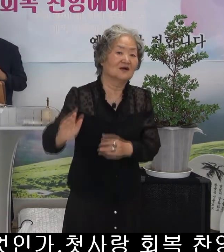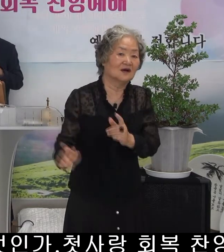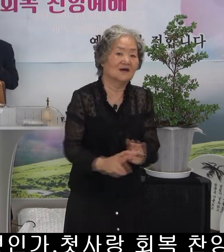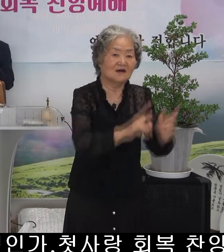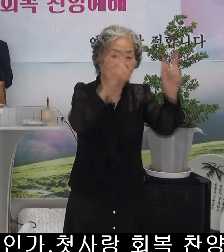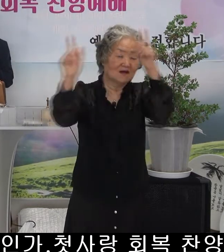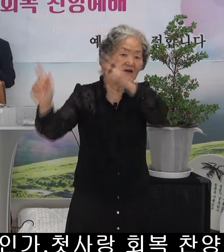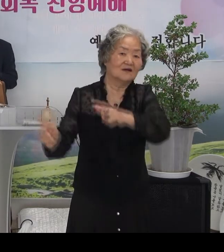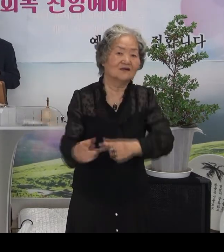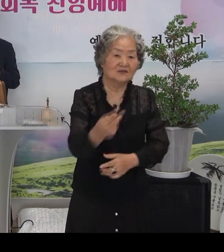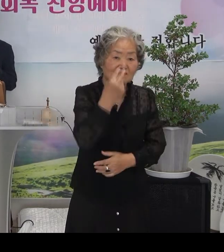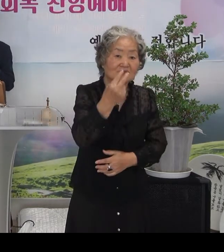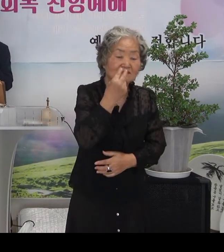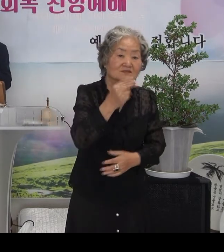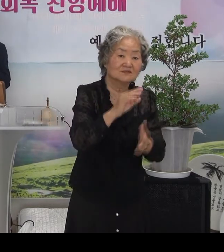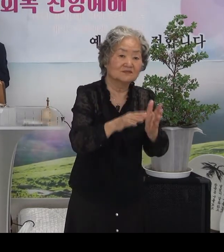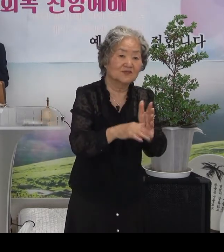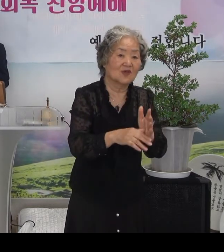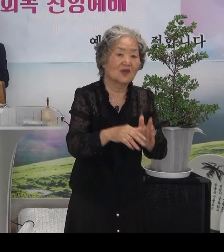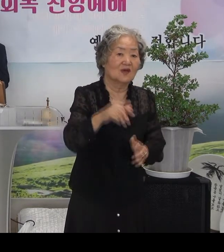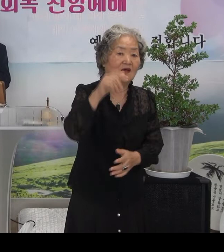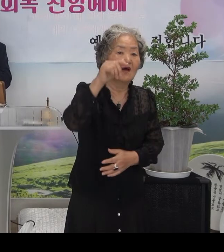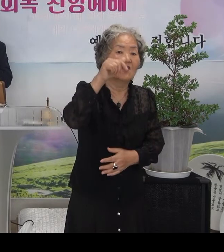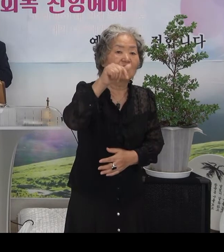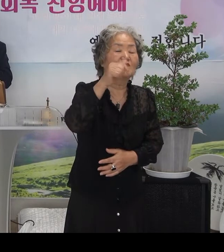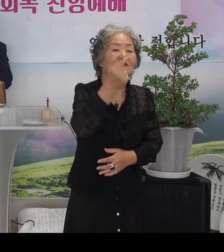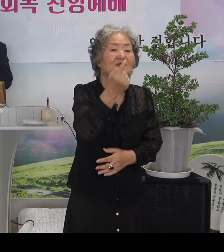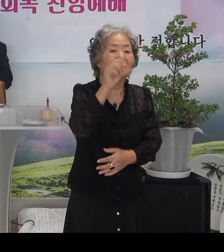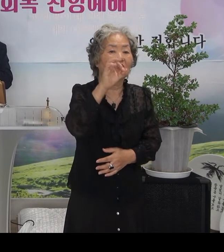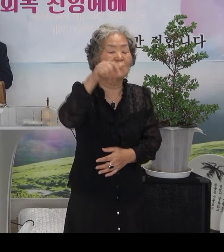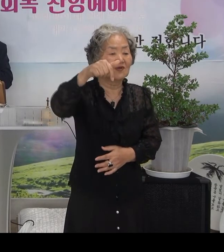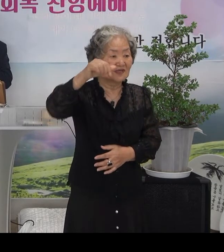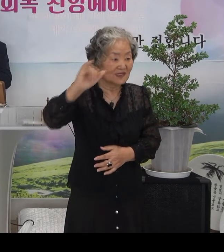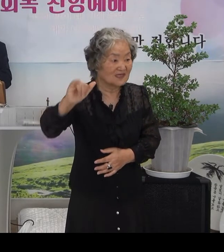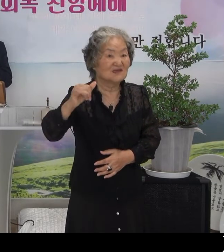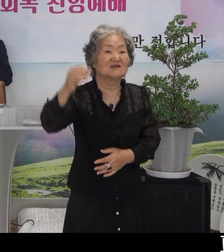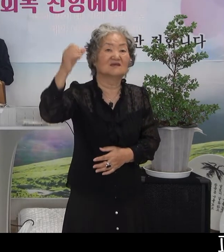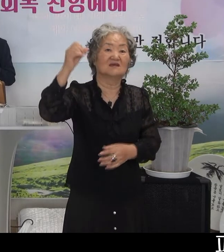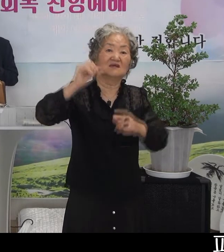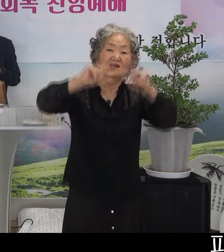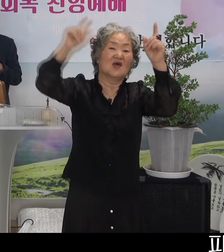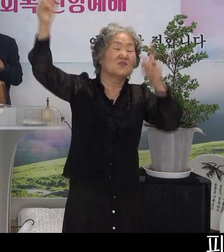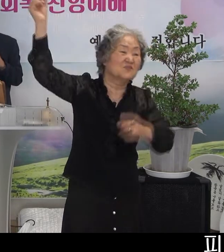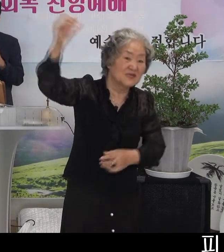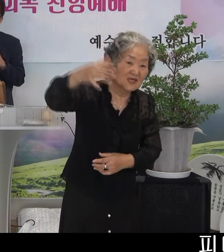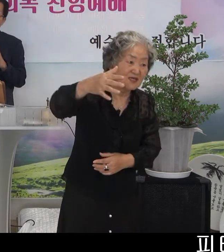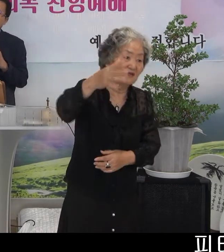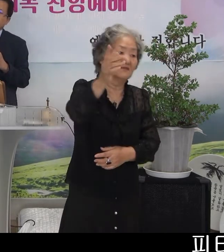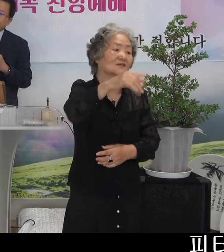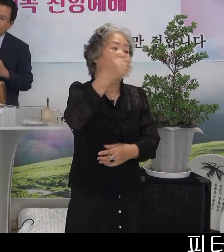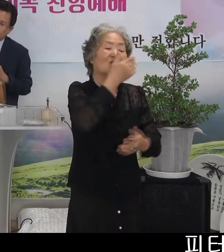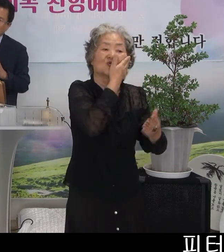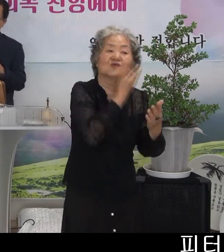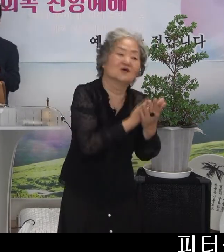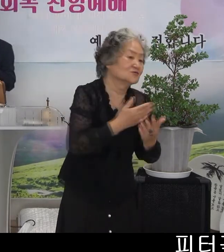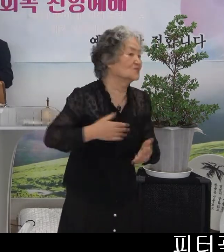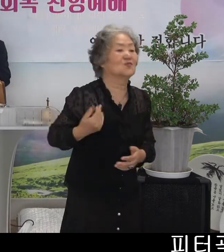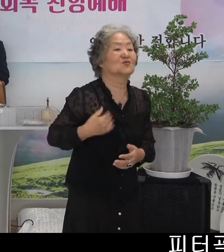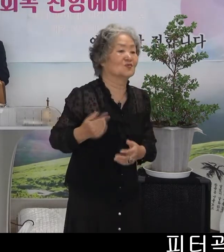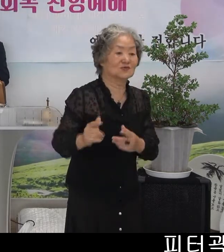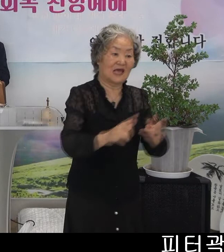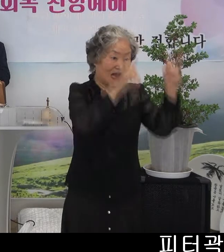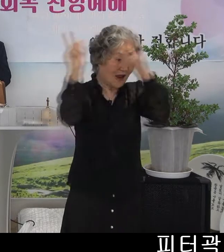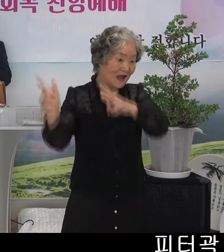햇빛 같은 것들은 그냥 있는 것이기 때문에 우리가 귀한 줄을 모르고 살아갑니다. 마찬가지로 하나님께서 저와 여러분들에게 이 선물로